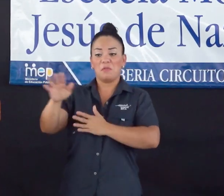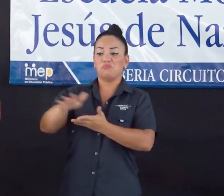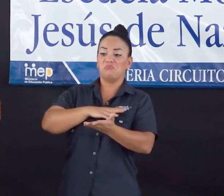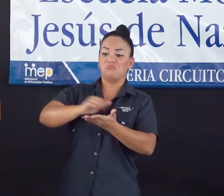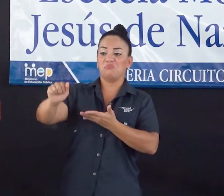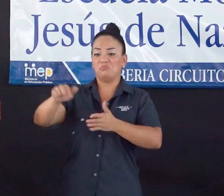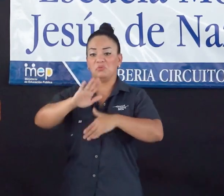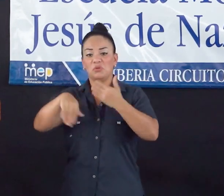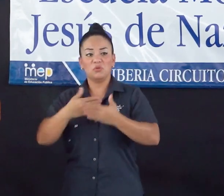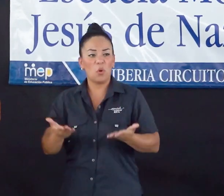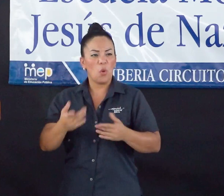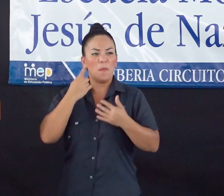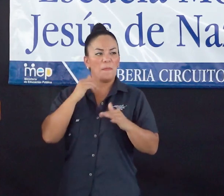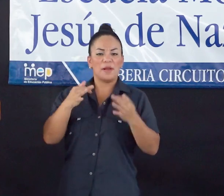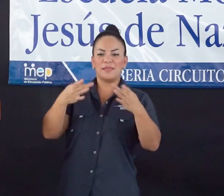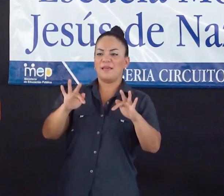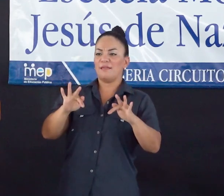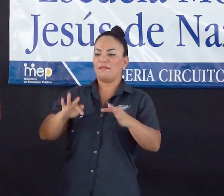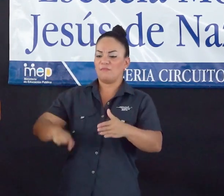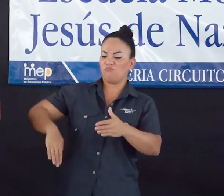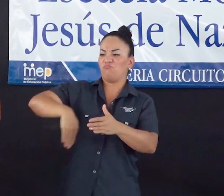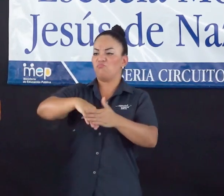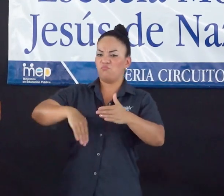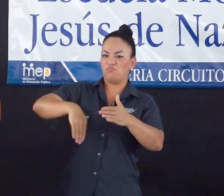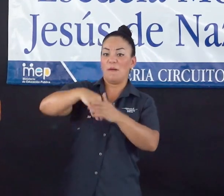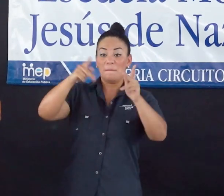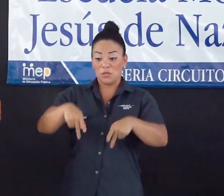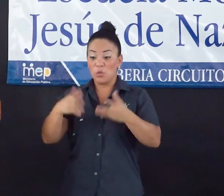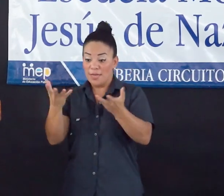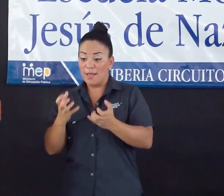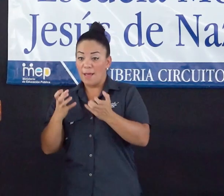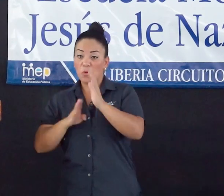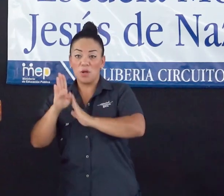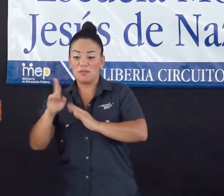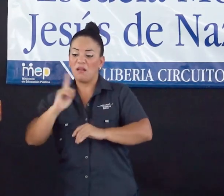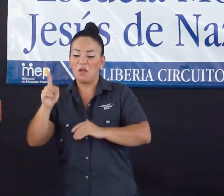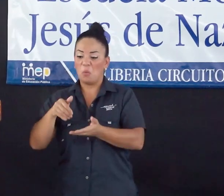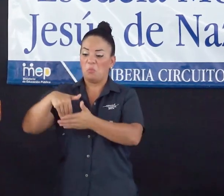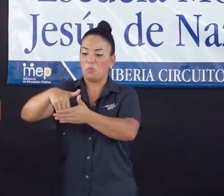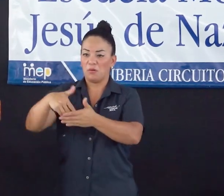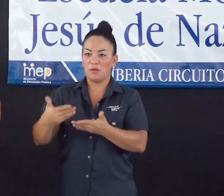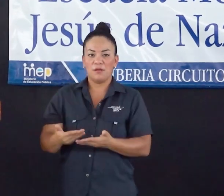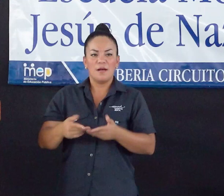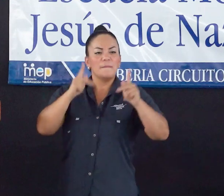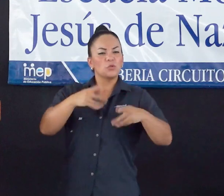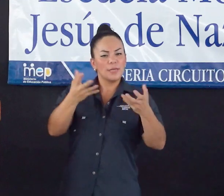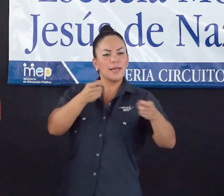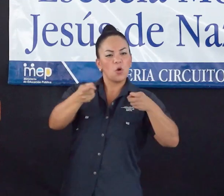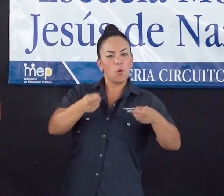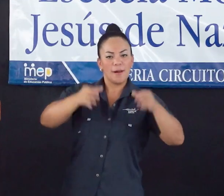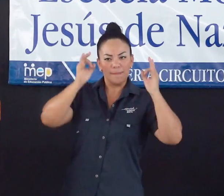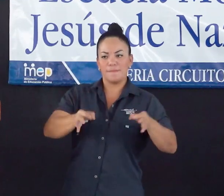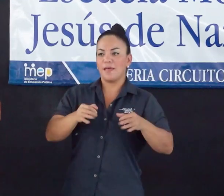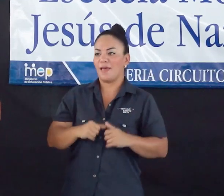cancha, para tratar de zancadillar a quien quiere progresar, a que quien quiere gobernar